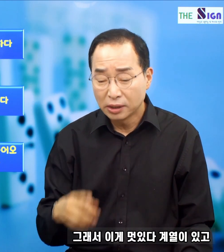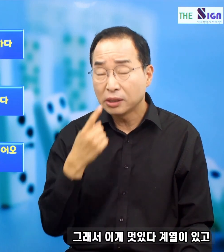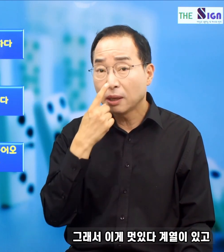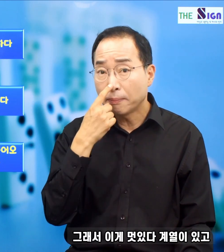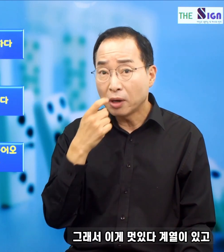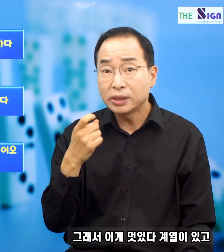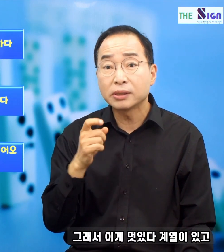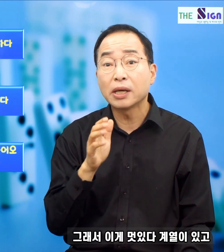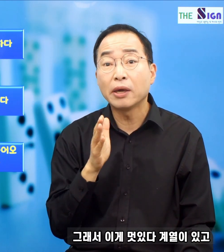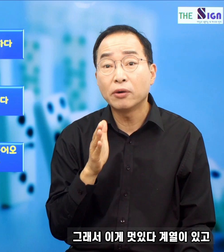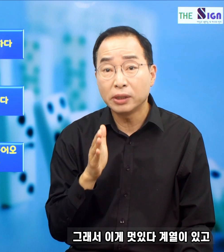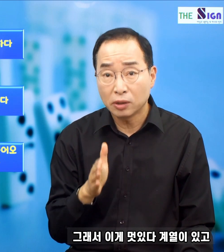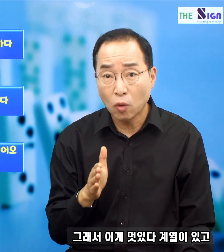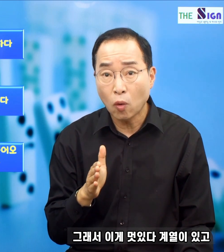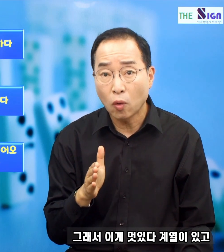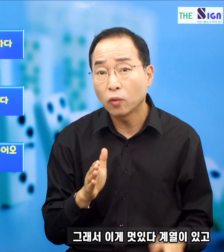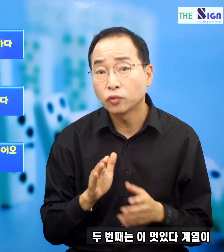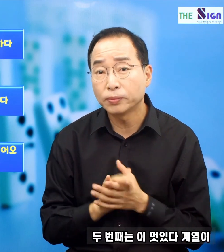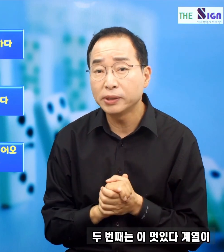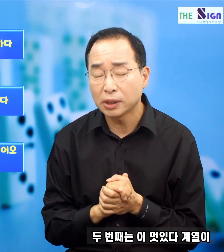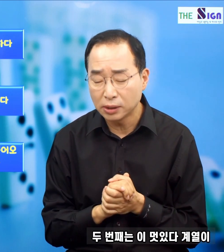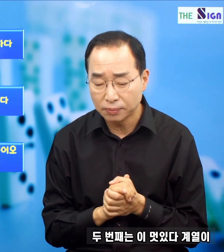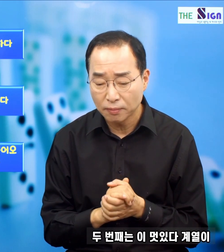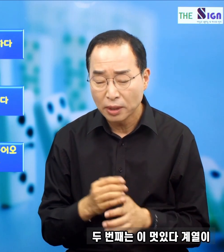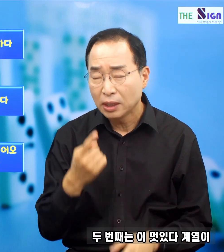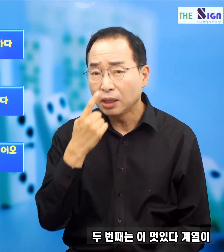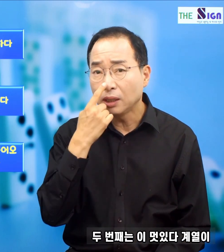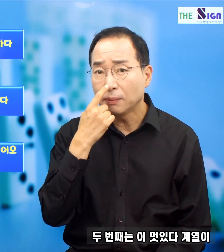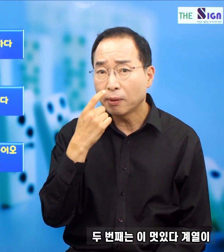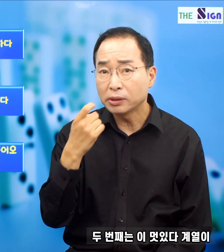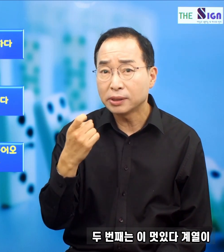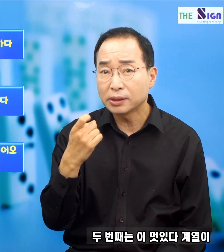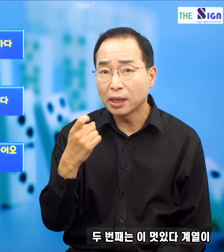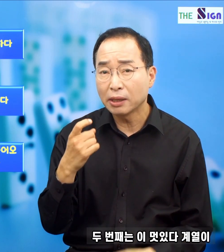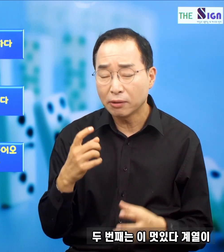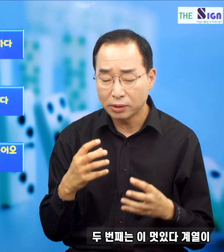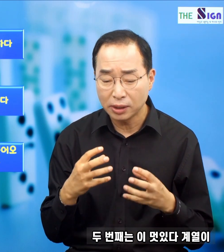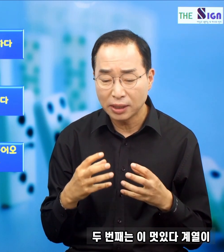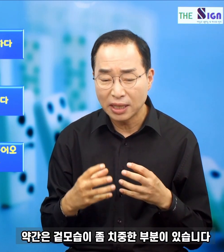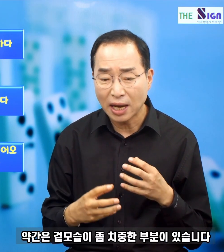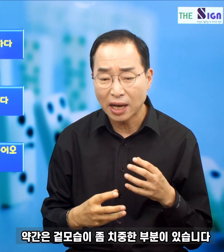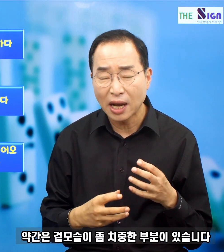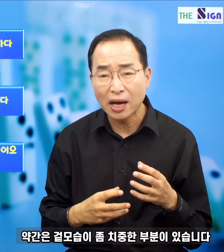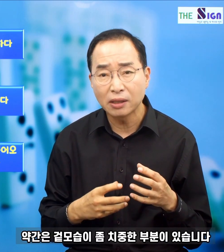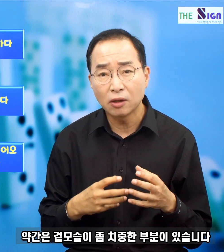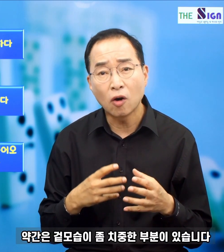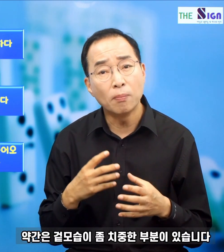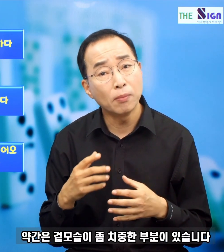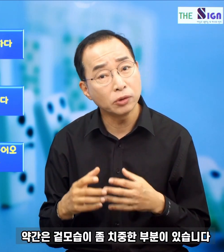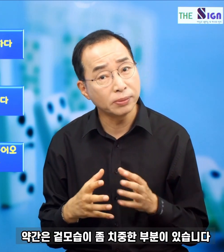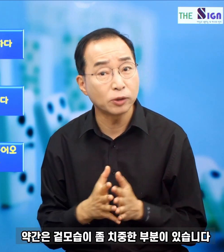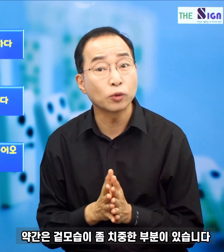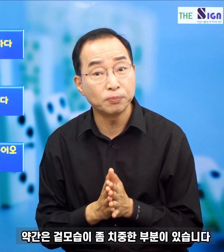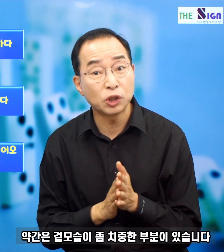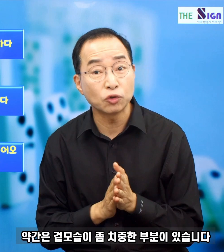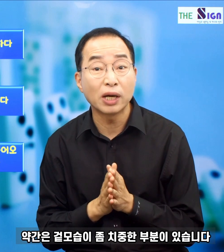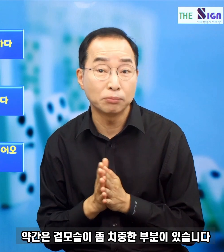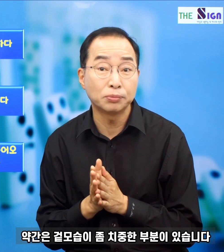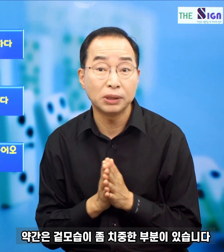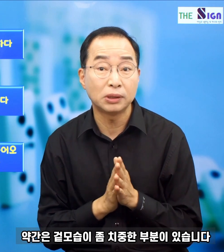이게 멋있다 계열이 있고, 두 번째는 이 멋있다 계열이 약간은 겉모습이 좀 치중한 부분이